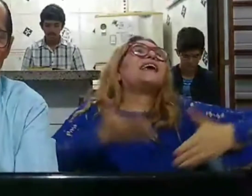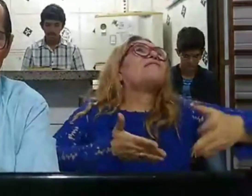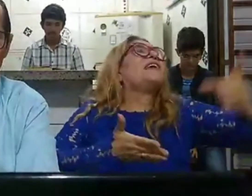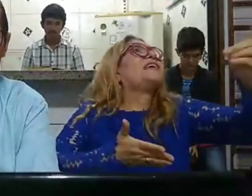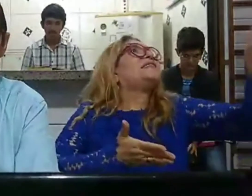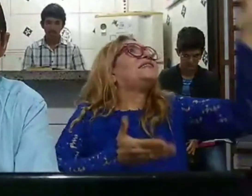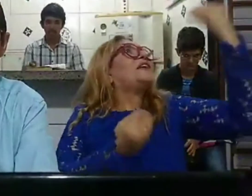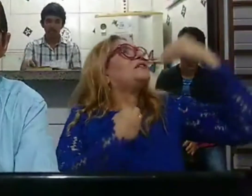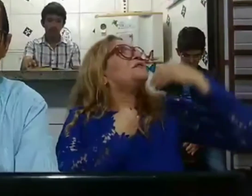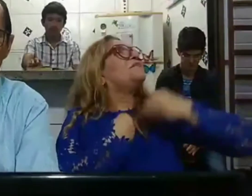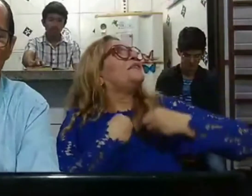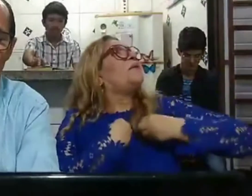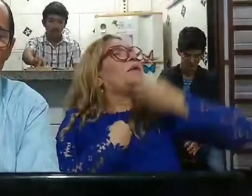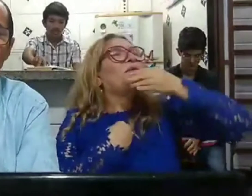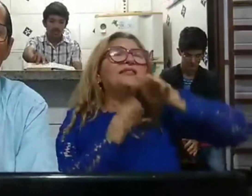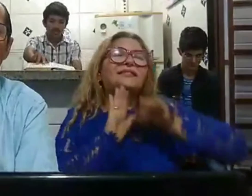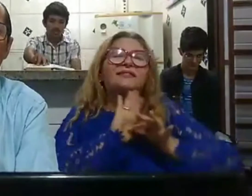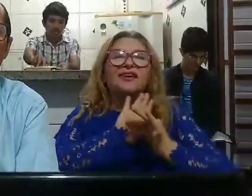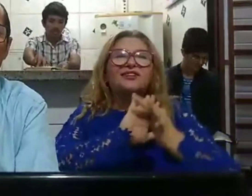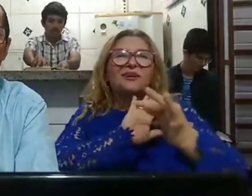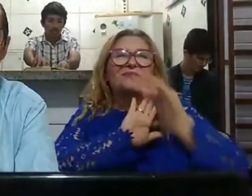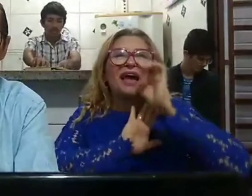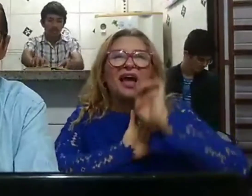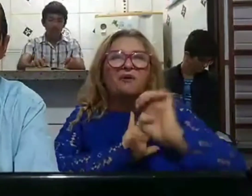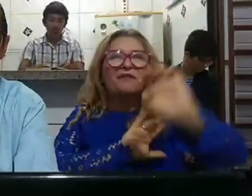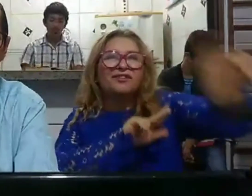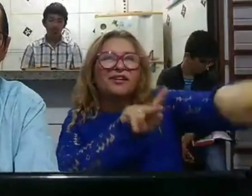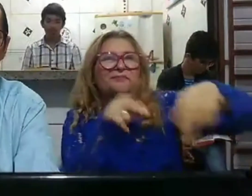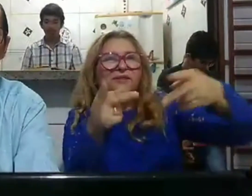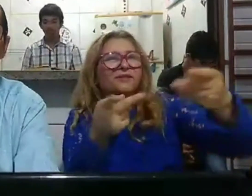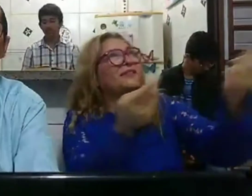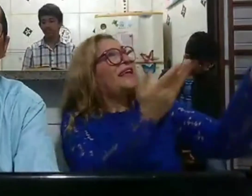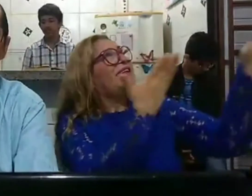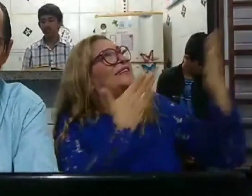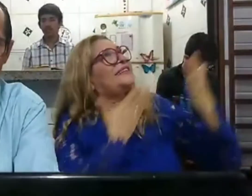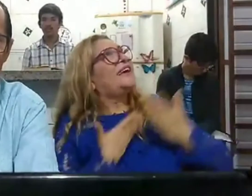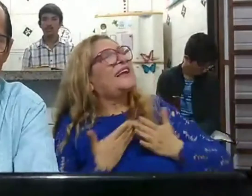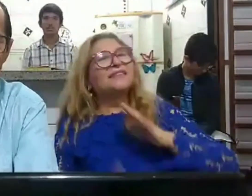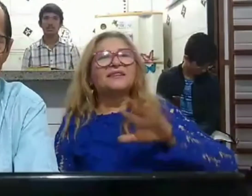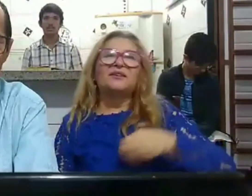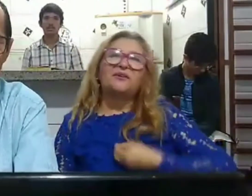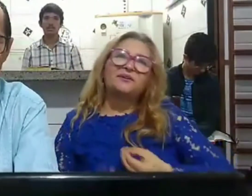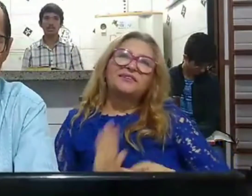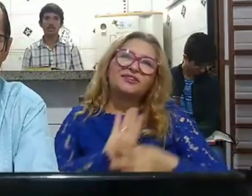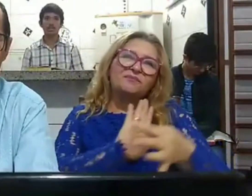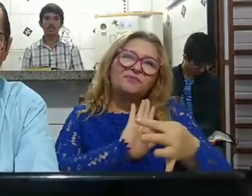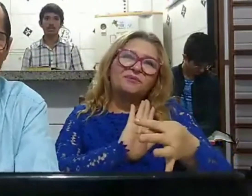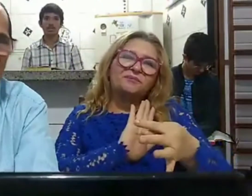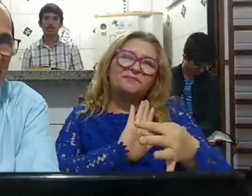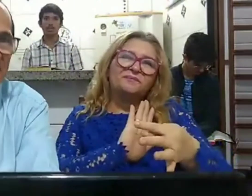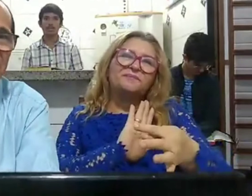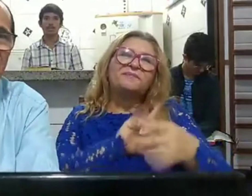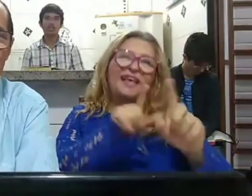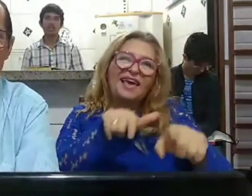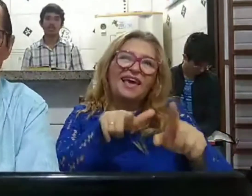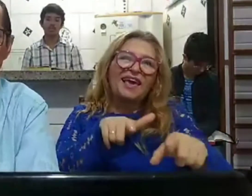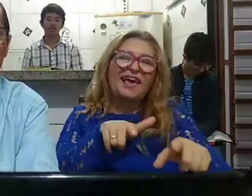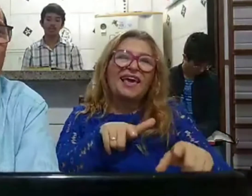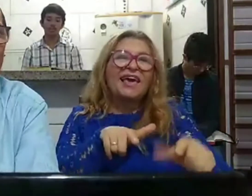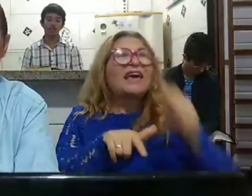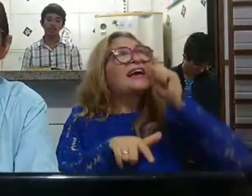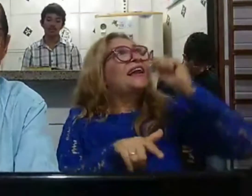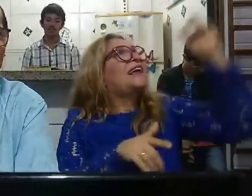Jesus para testemunhar o Evangelho da graça de Deus. Graça fala de